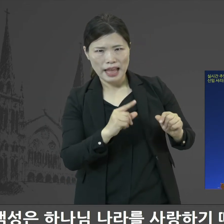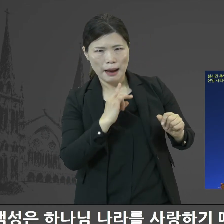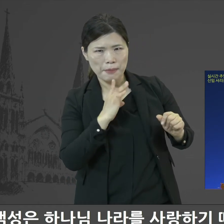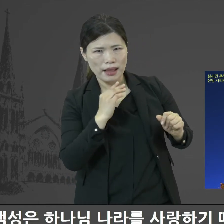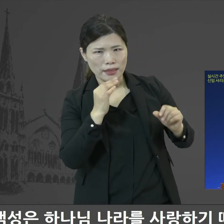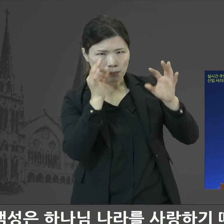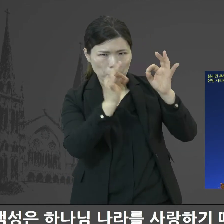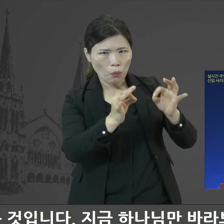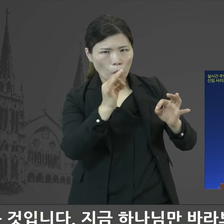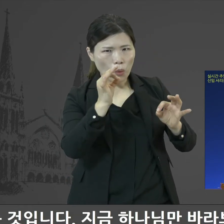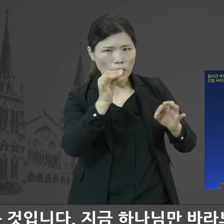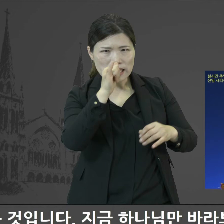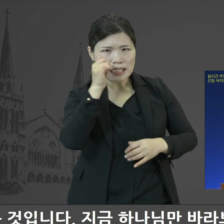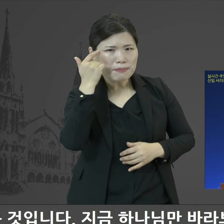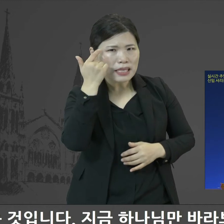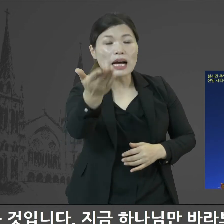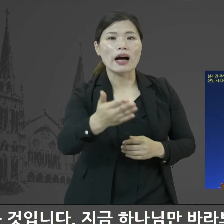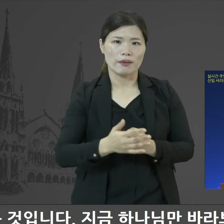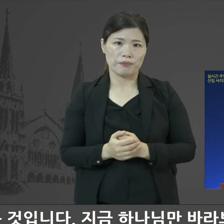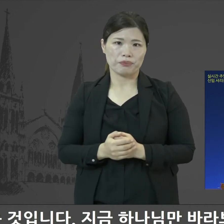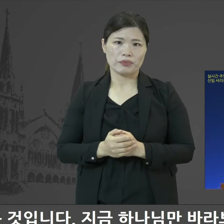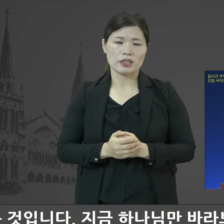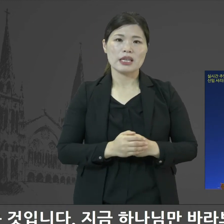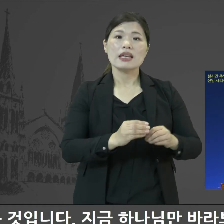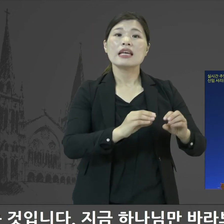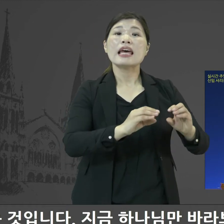애굽의 삶은요, 여러분, 땅을 보는 삶이었습니다.